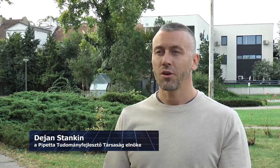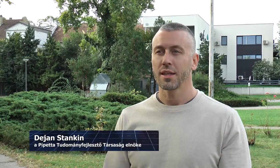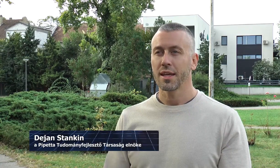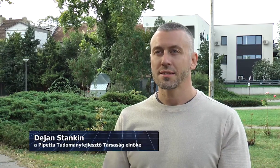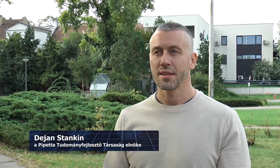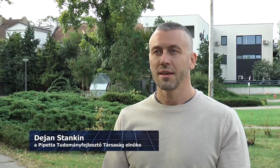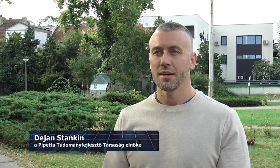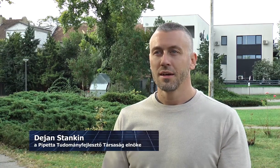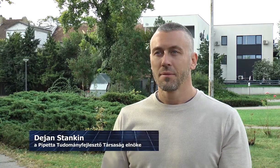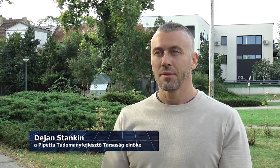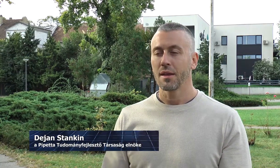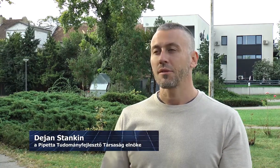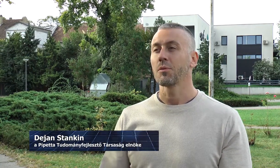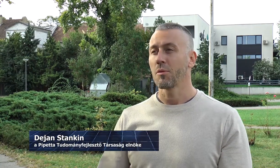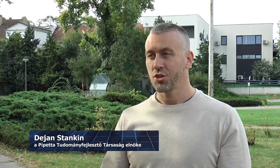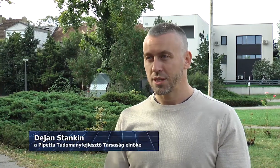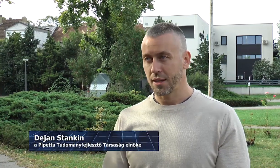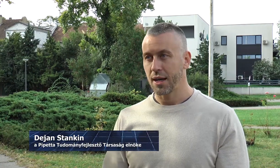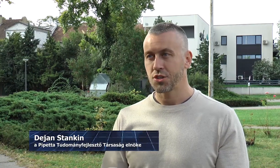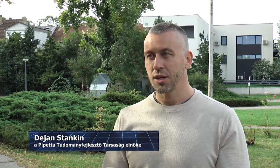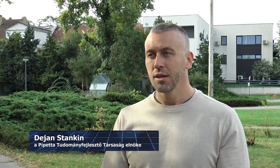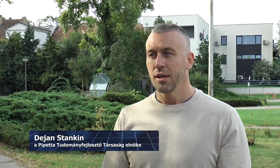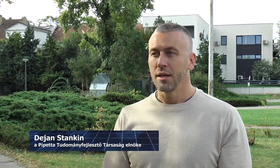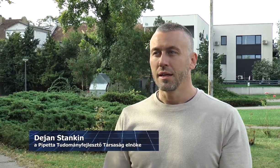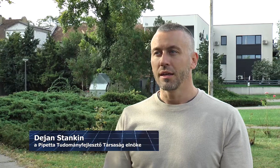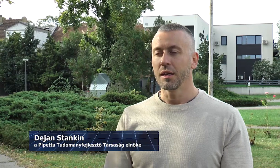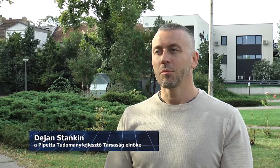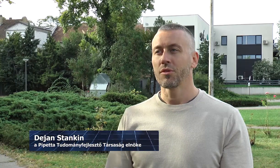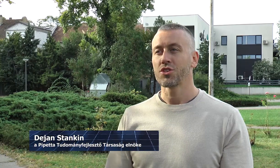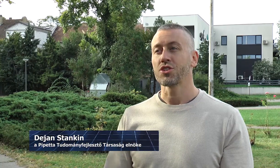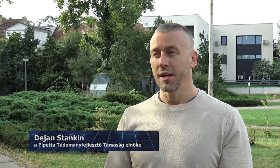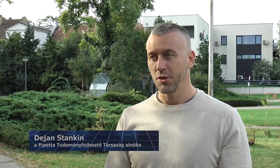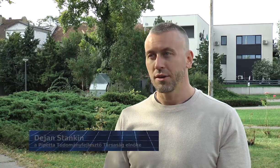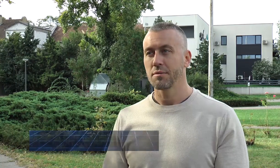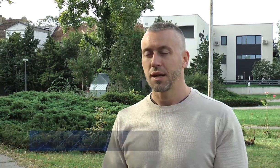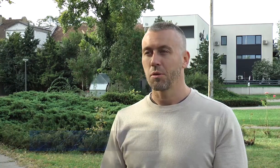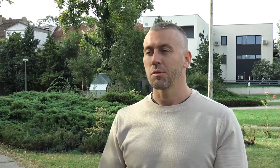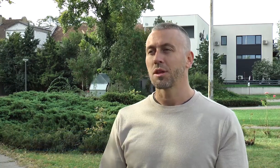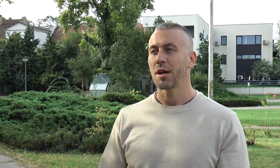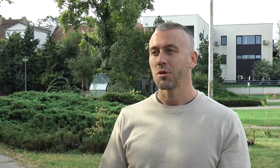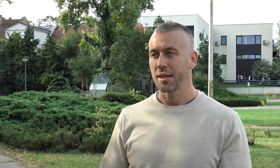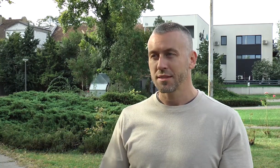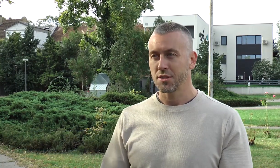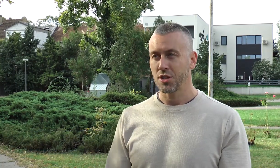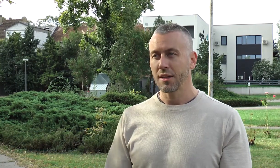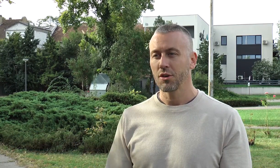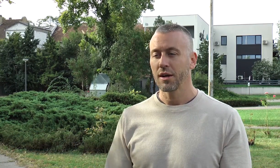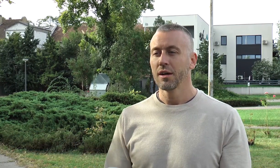Ami idén újdonság, az az, hogy lesz több kiállítónk és lesz több standunk is, több mint 30 standra számítunk.